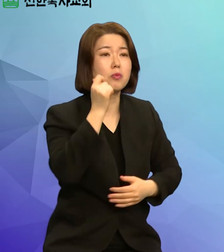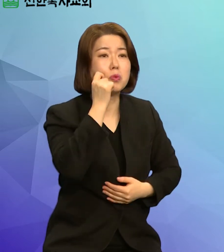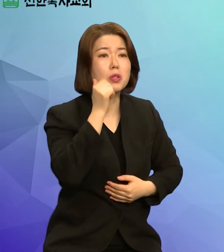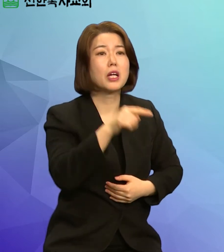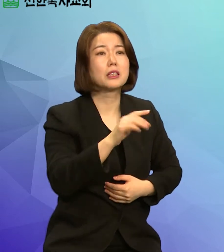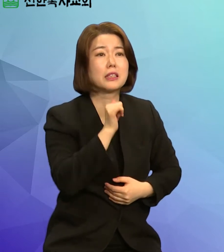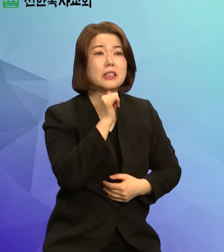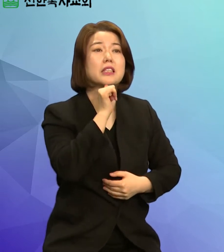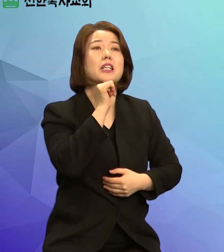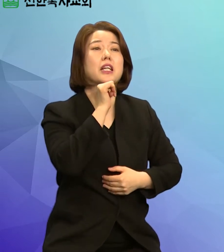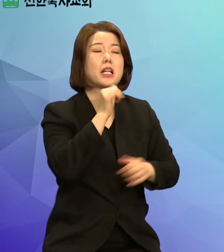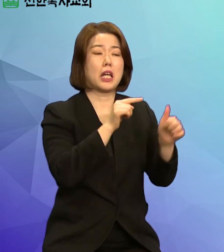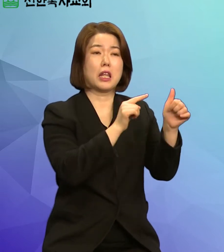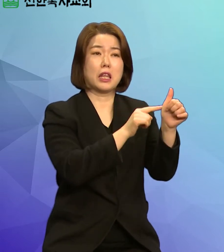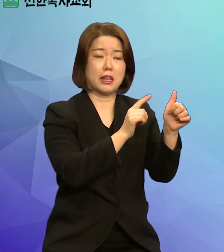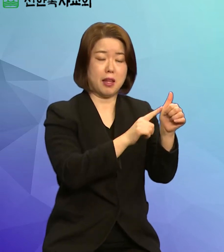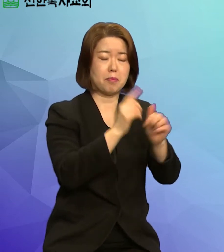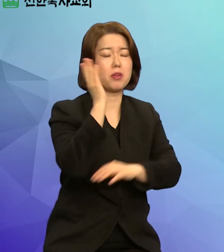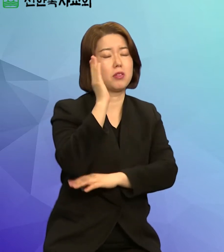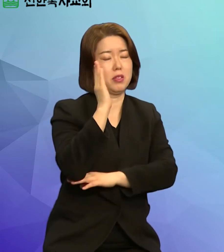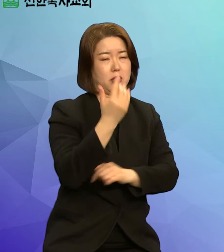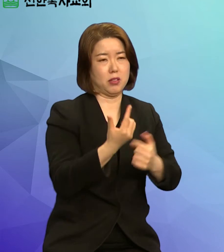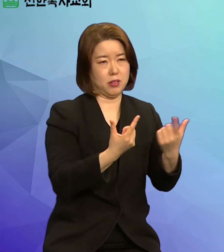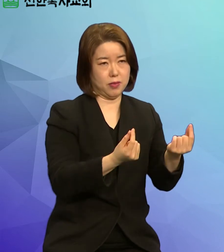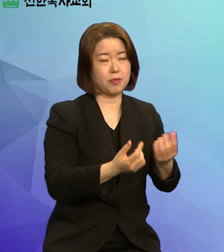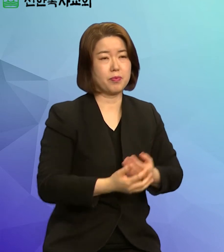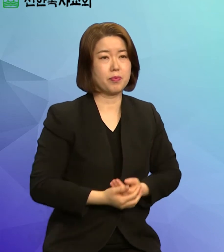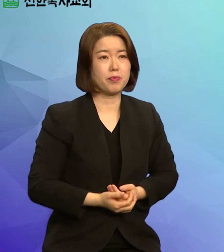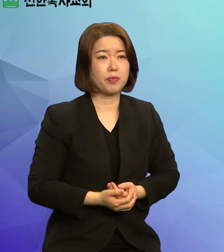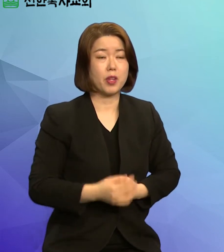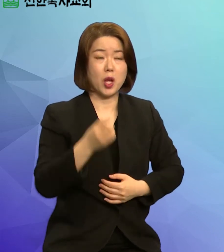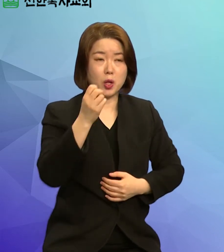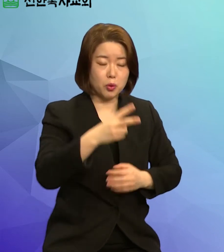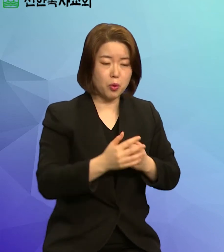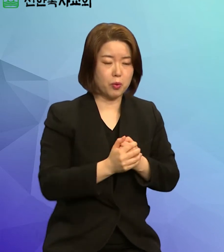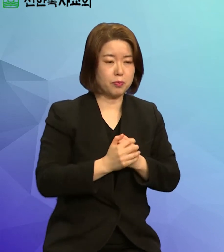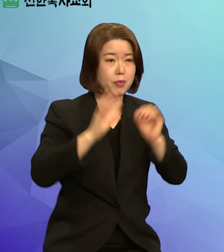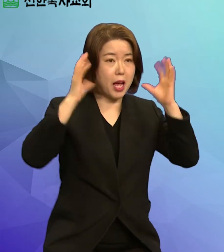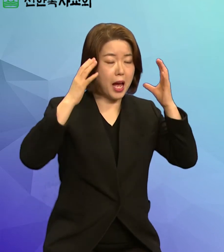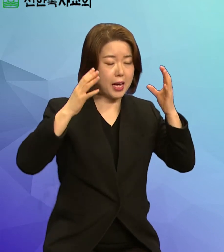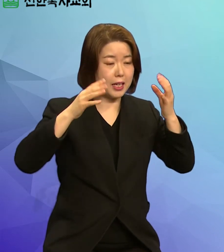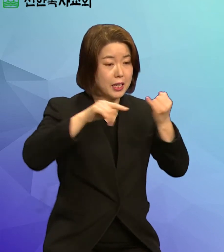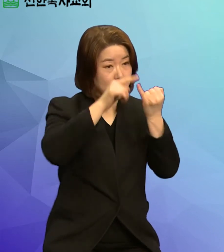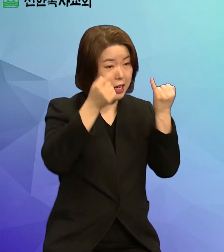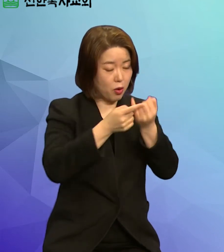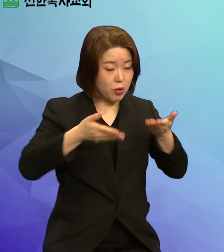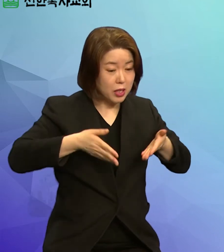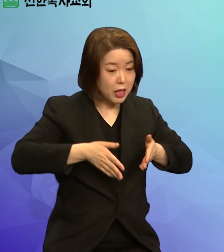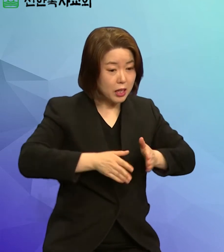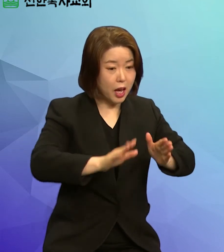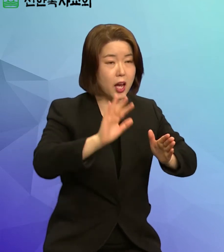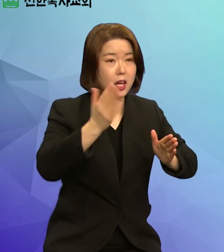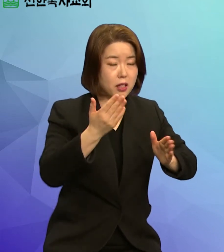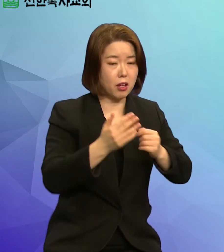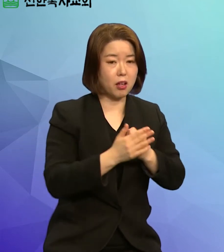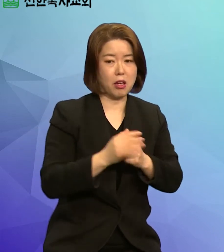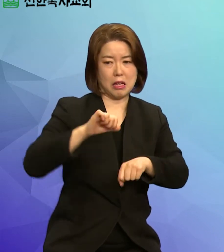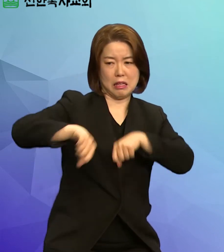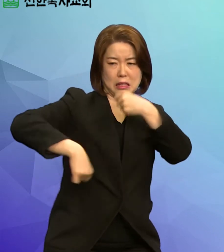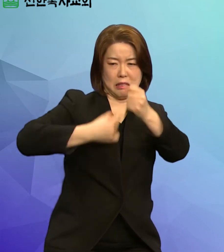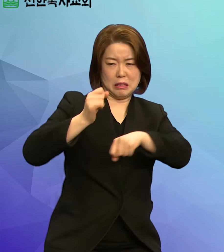아주 가난한 남편의 이야기입니다. 이제 아기를 해산을 해야 되는데 짐승들이 옆에